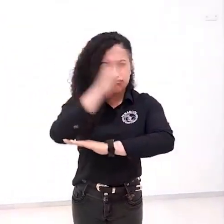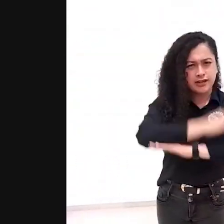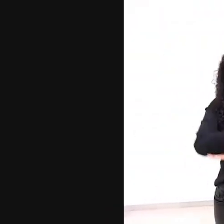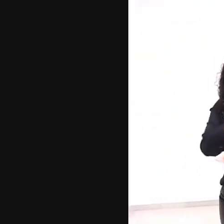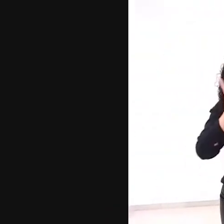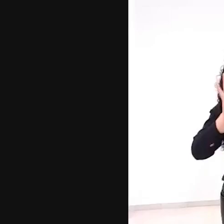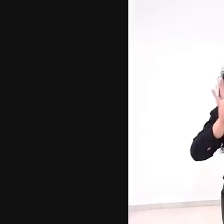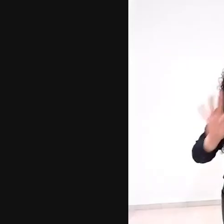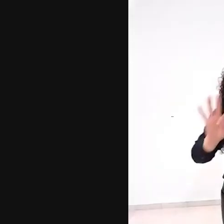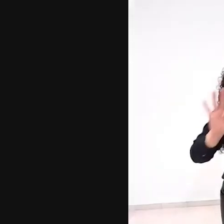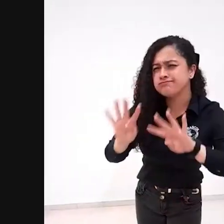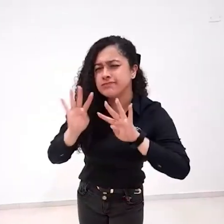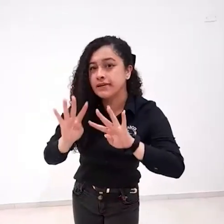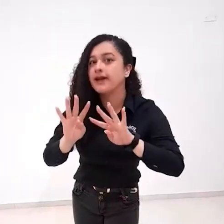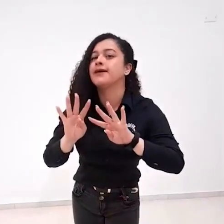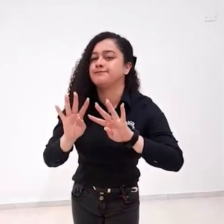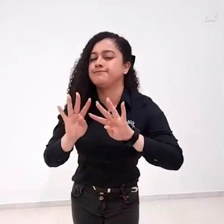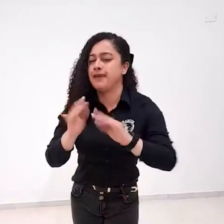y tanto